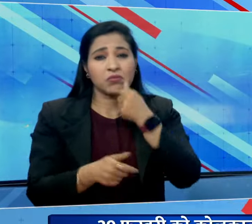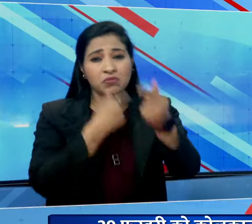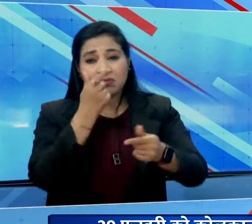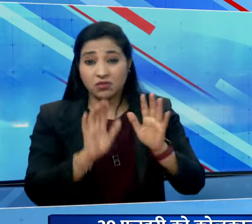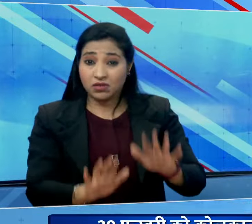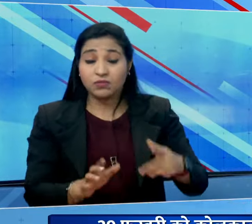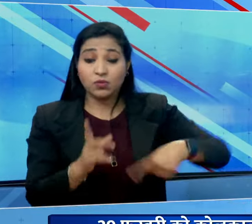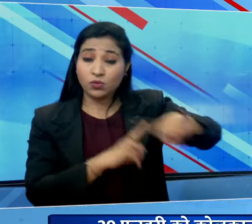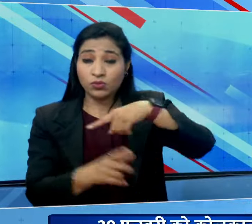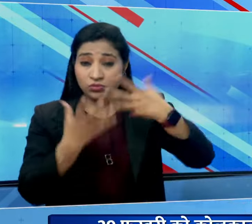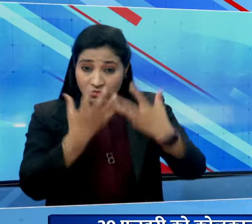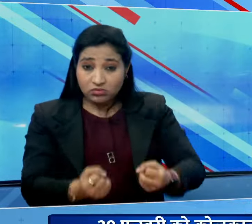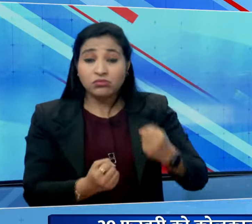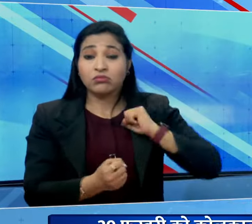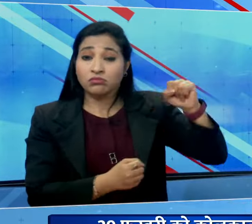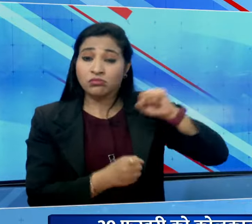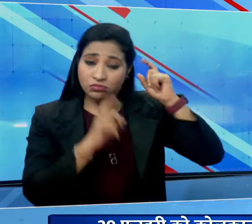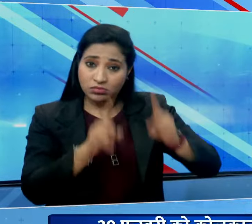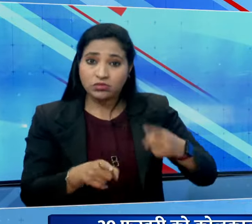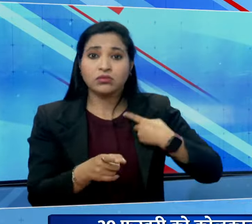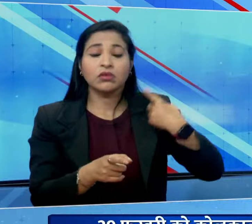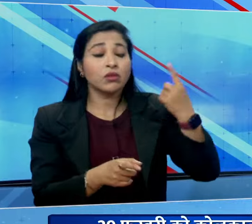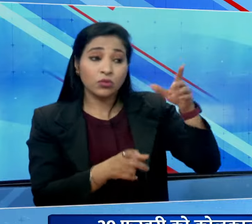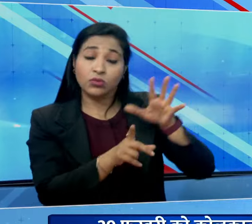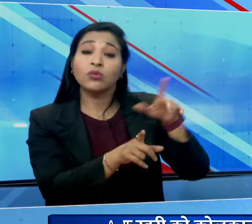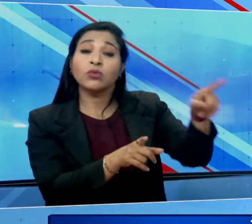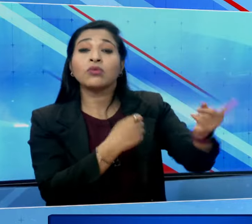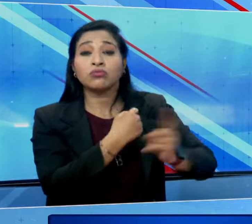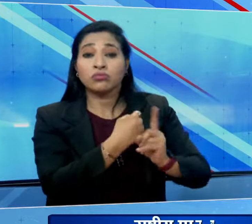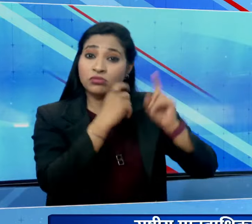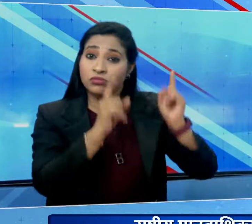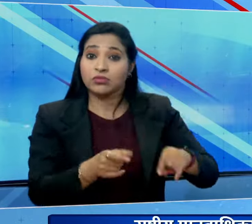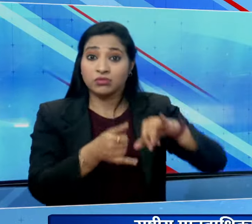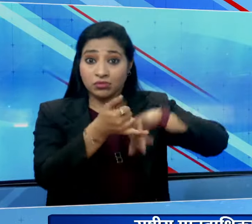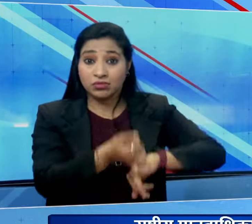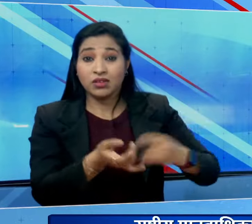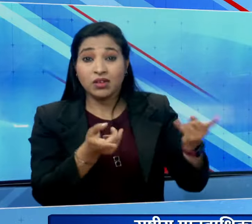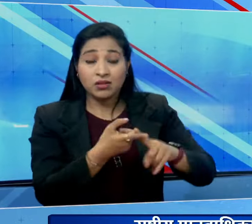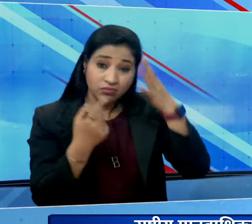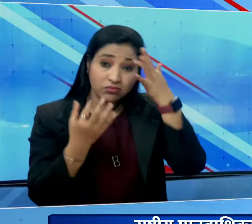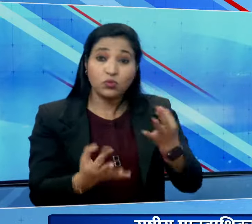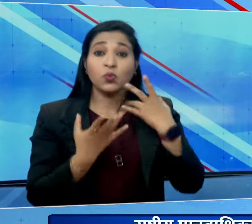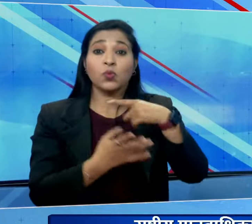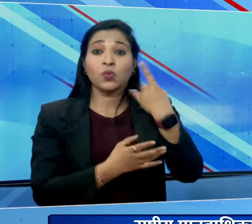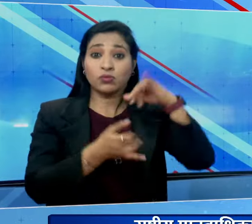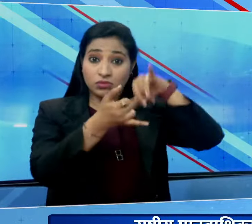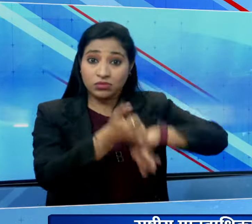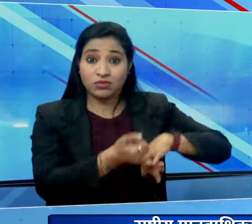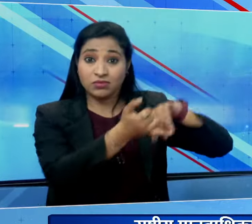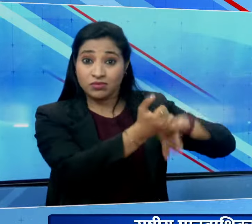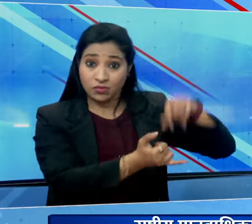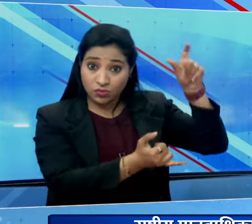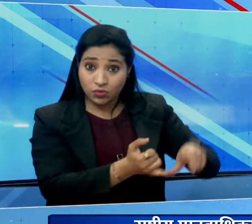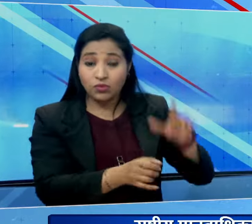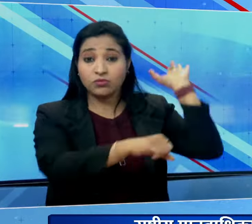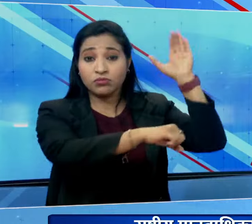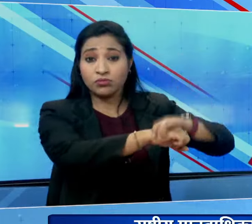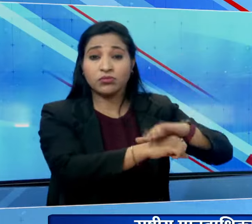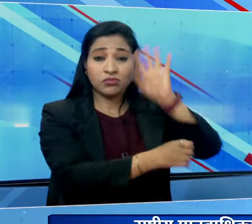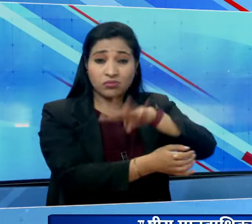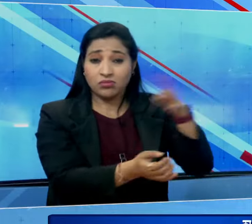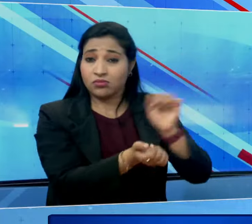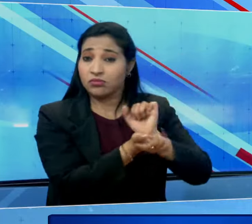लोग मांग कर रहे हैं कि उन्हें जल्द से जल्द न्याय मिले और संदेश खाली हिंसा के मास्टरमाइंड शाहजा शेख को गिरफ्तार कर सलाखों के